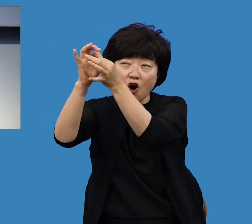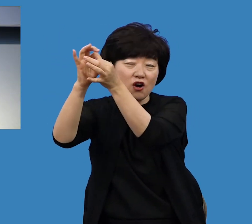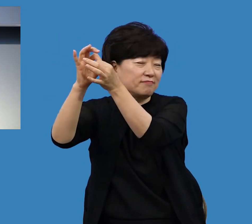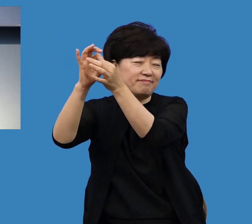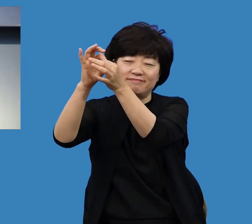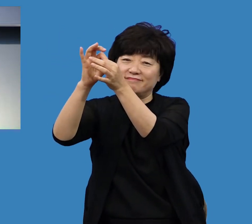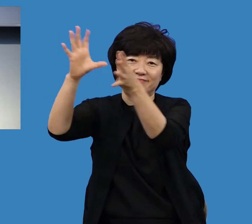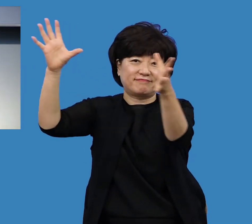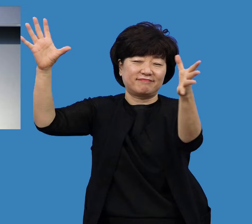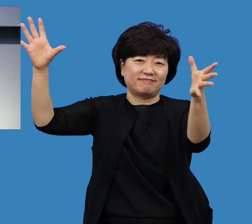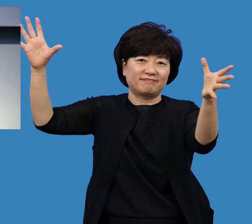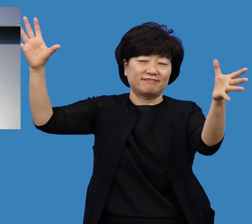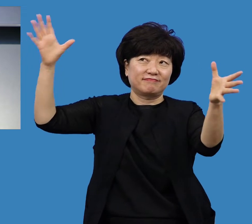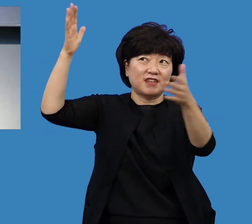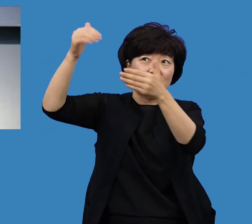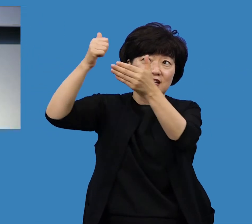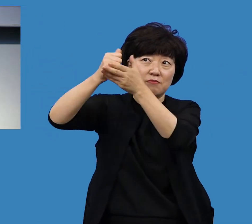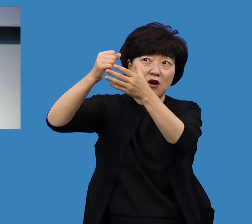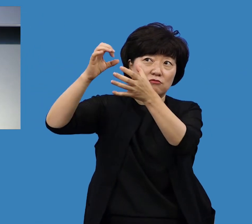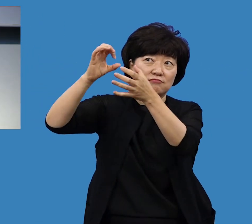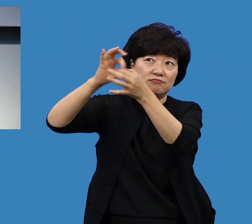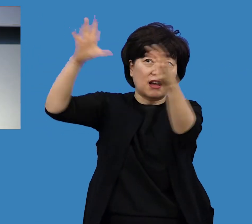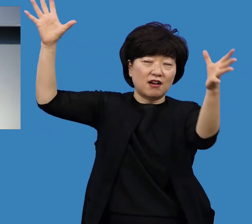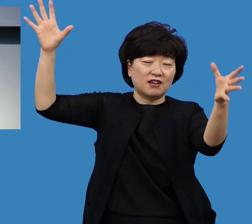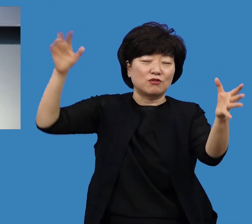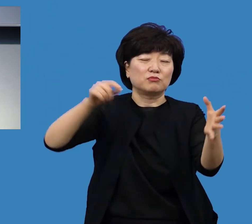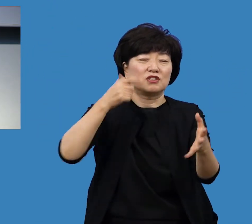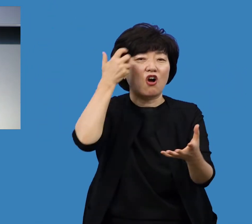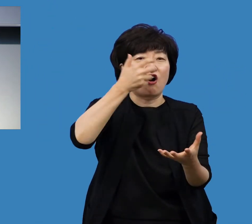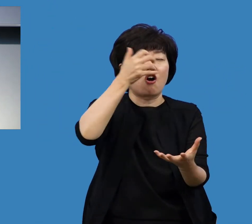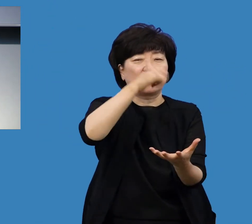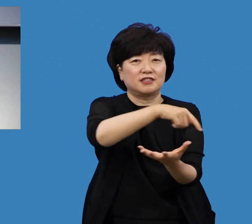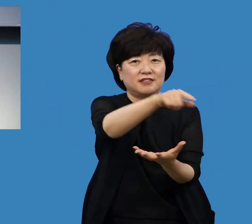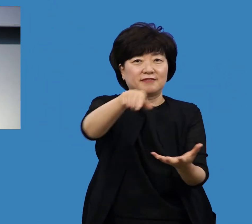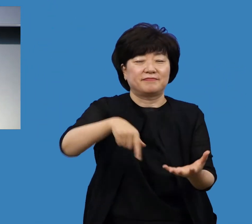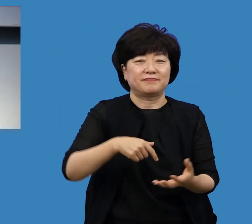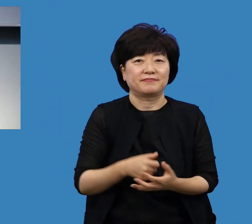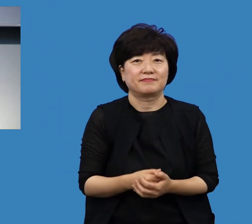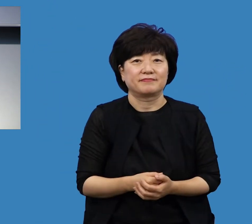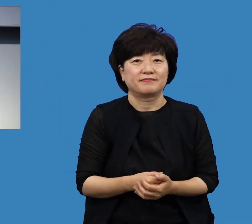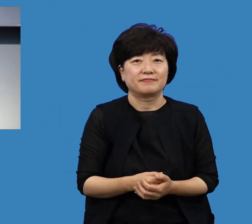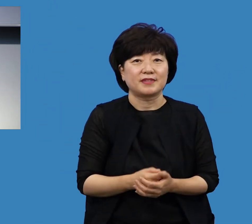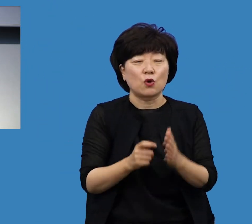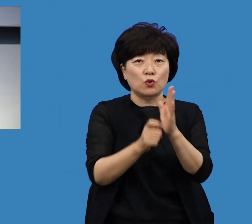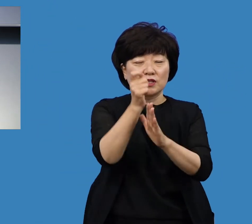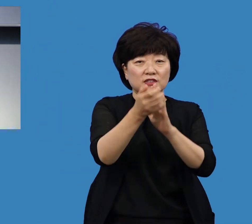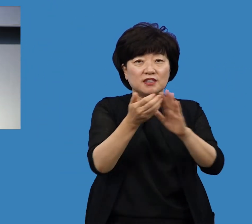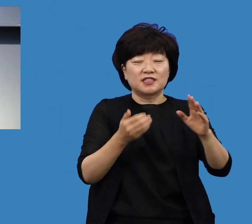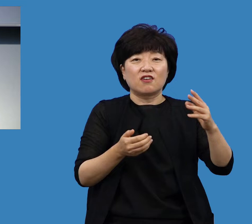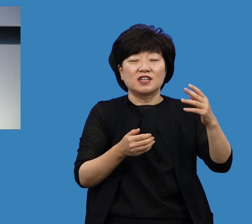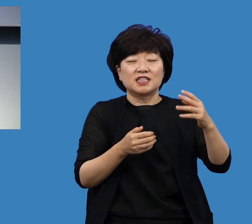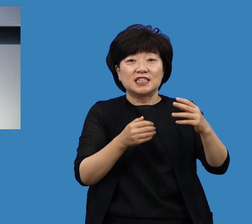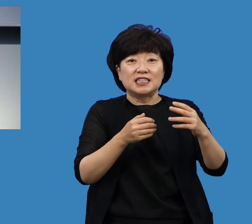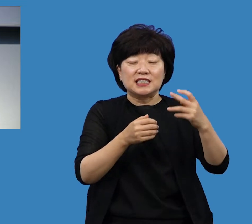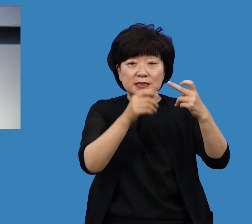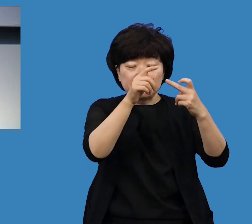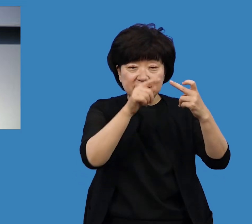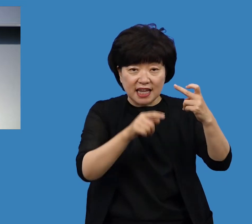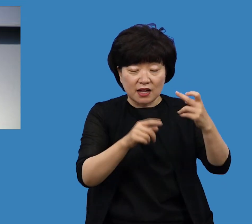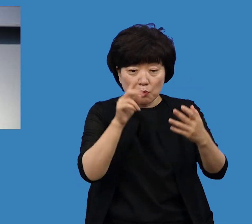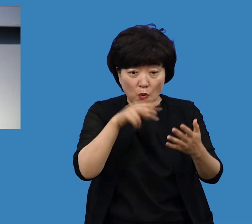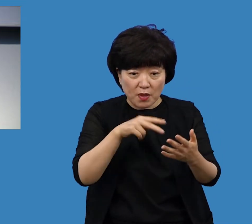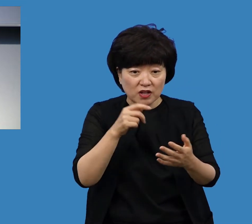거예요. 하나님께 속하지 않은 영도 있다는 거예요. 그래서 오늘 본문 말씀에 보시면 고린도전서 2장 12절에 세상의 영이라고